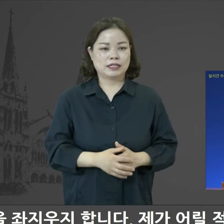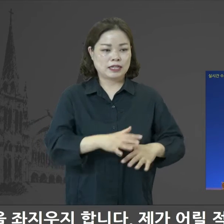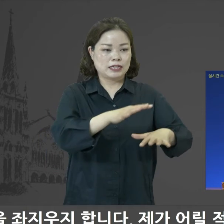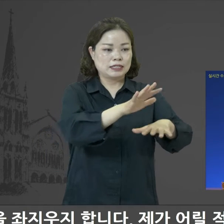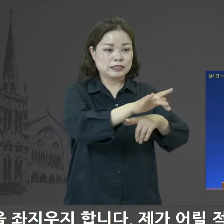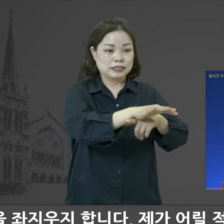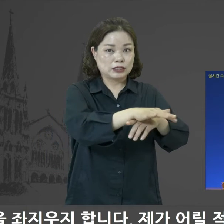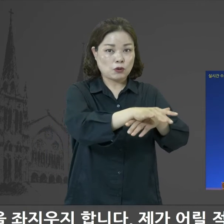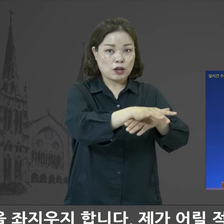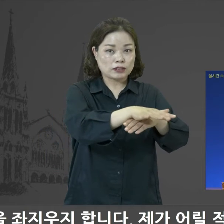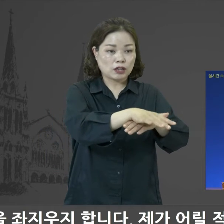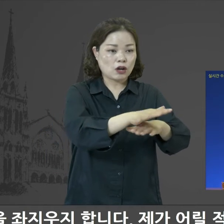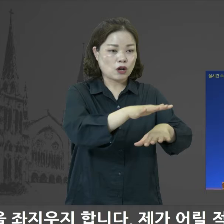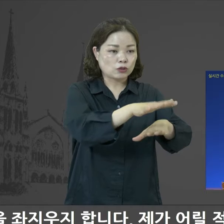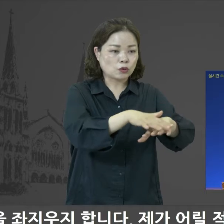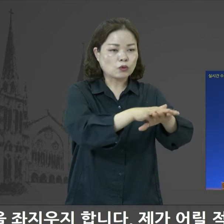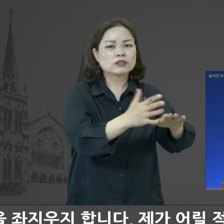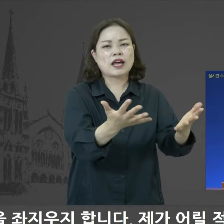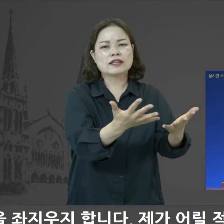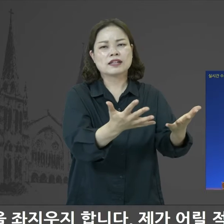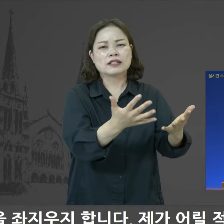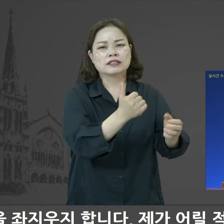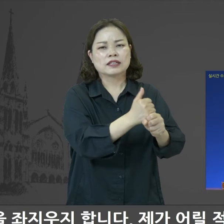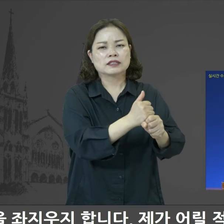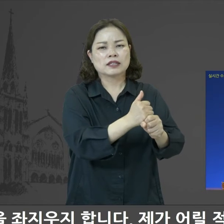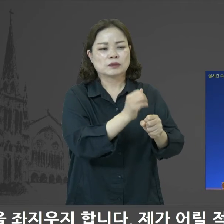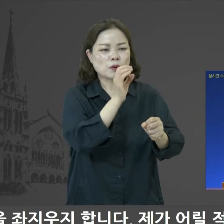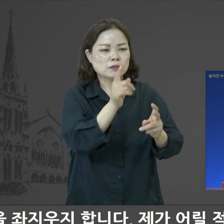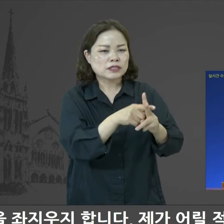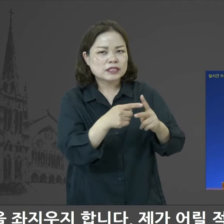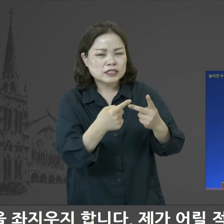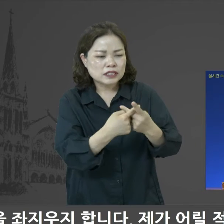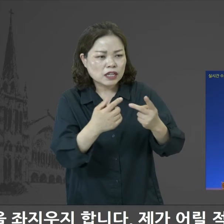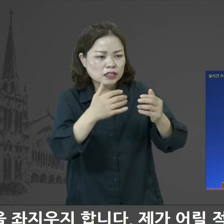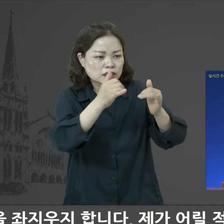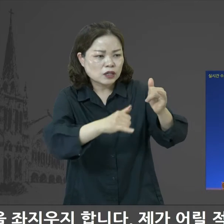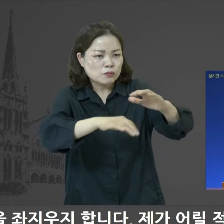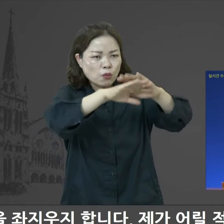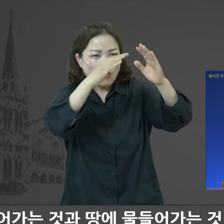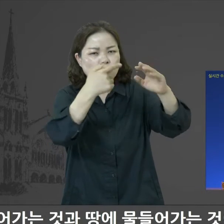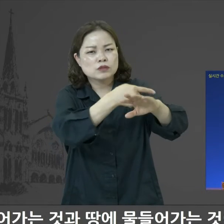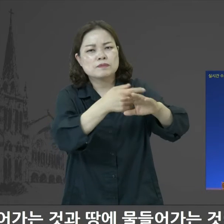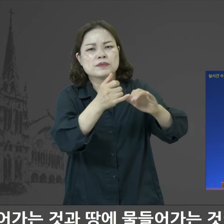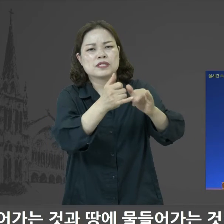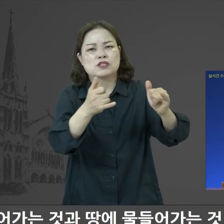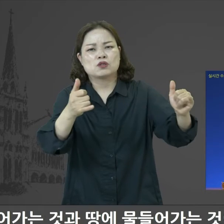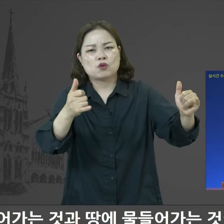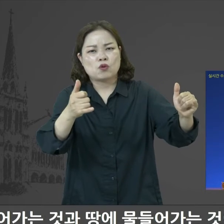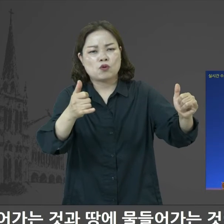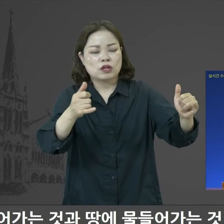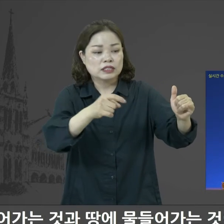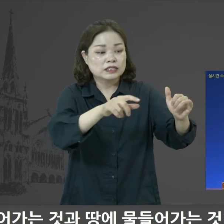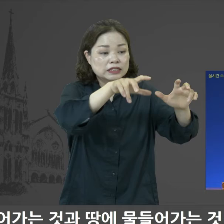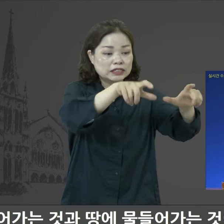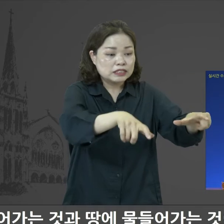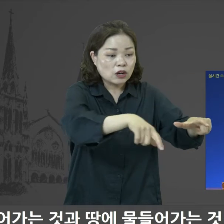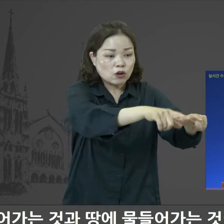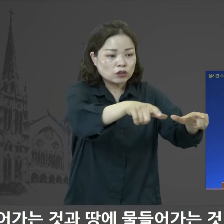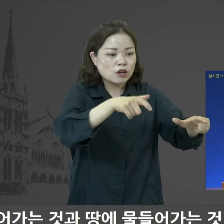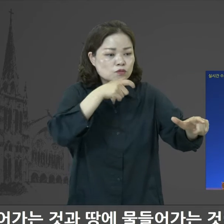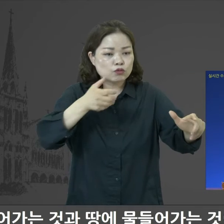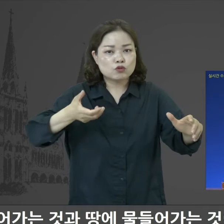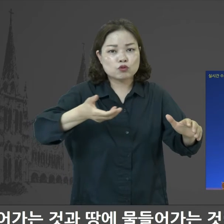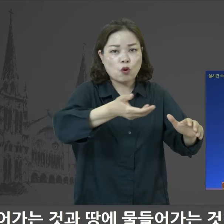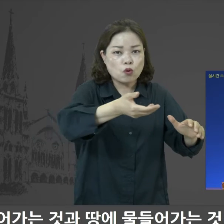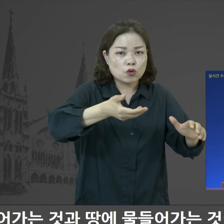농사를 지어 보신 분들은 다 이해하리라고 생각합니다. 역사상 모든 민족의 운명은 그 지역에 물을